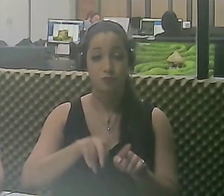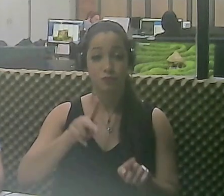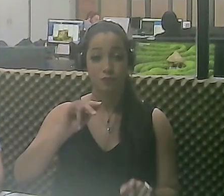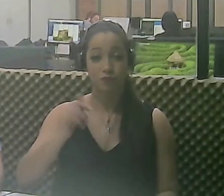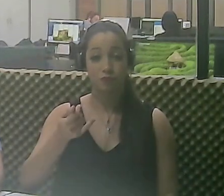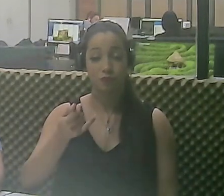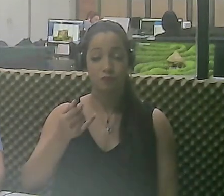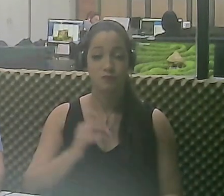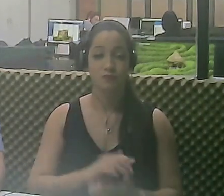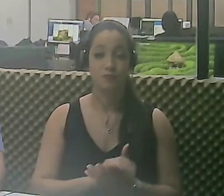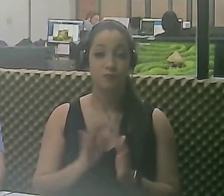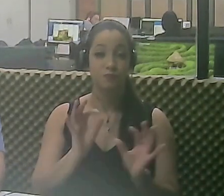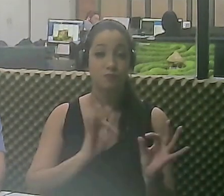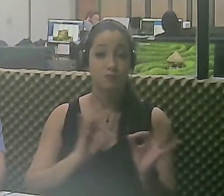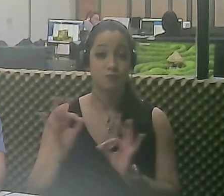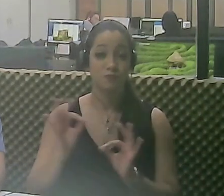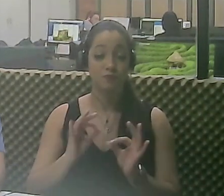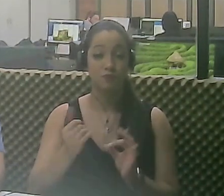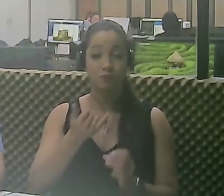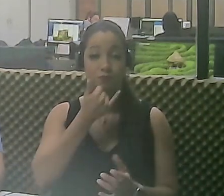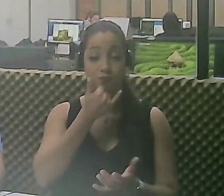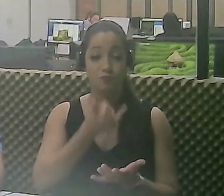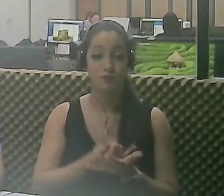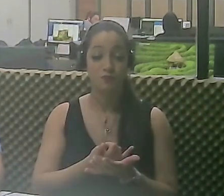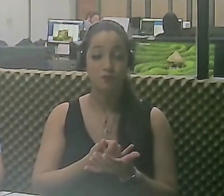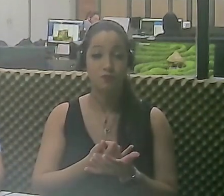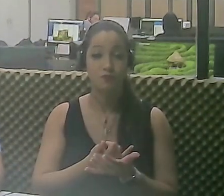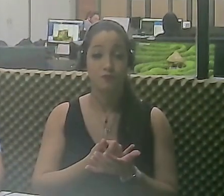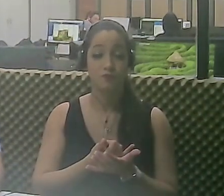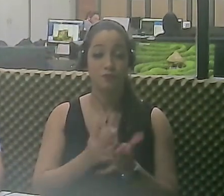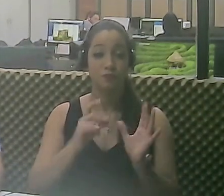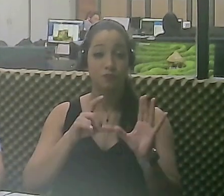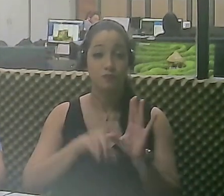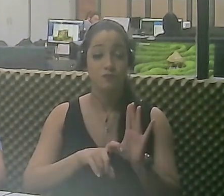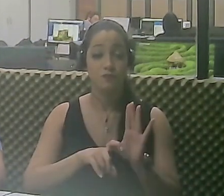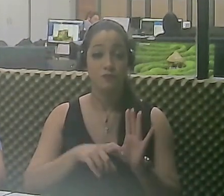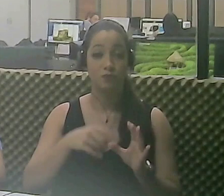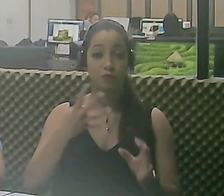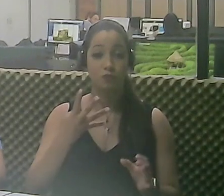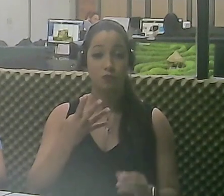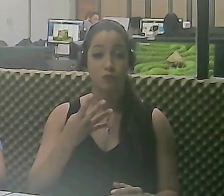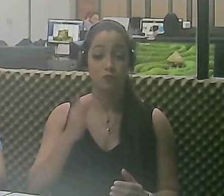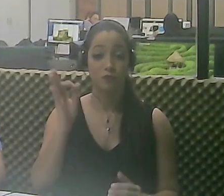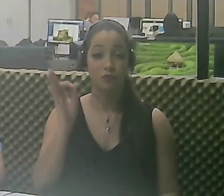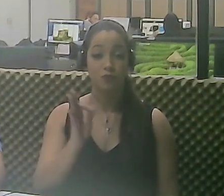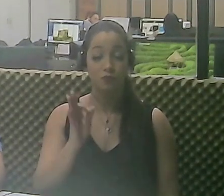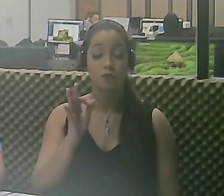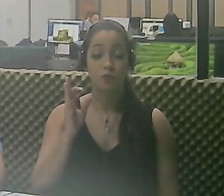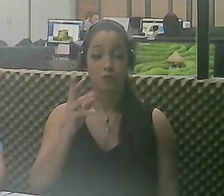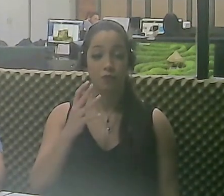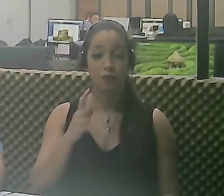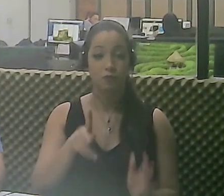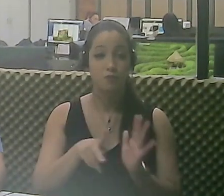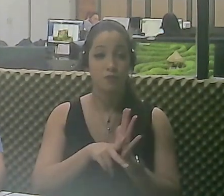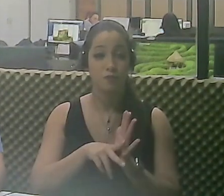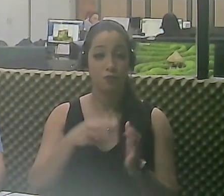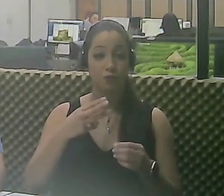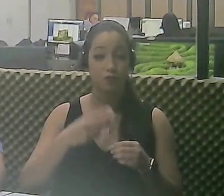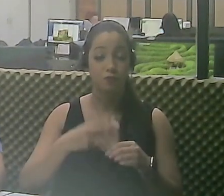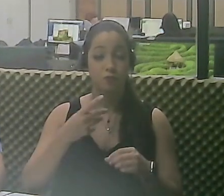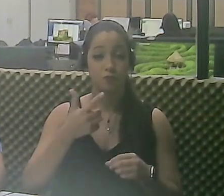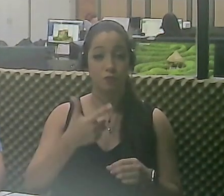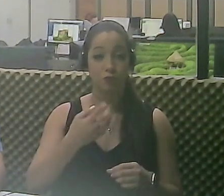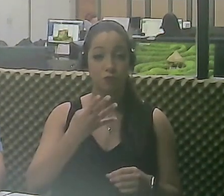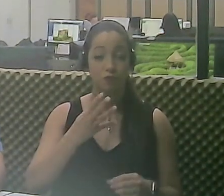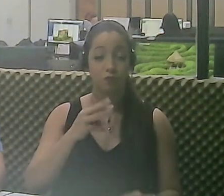jurídicas. Já o projeto de remissão propõe a remissão de dívida de 4 taxas cobradas pelo município entre 24